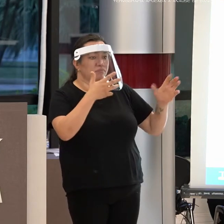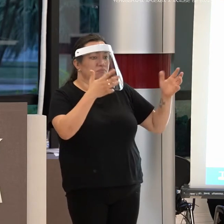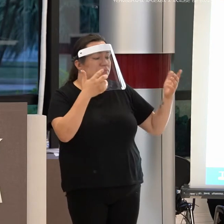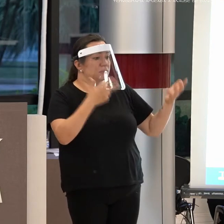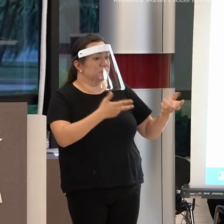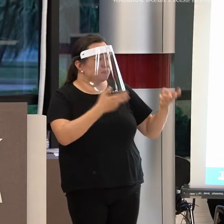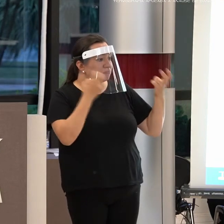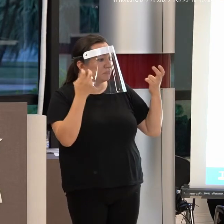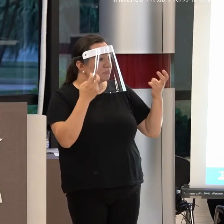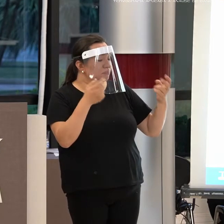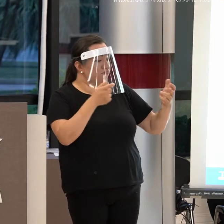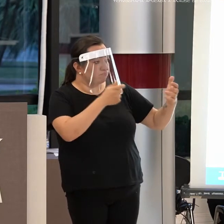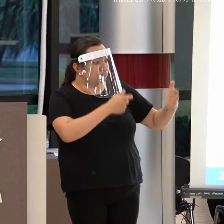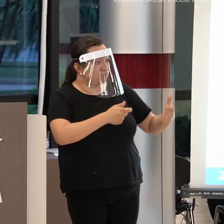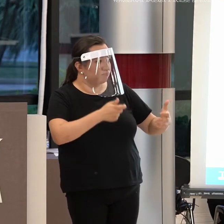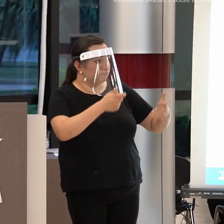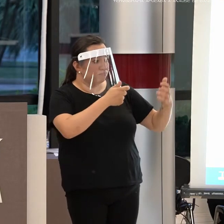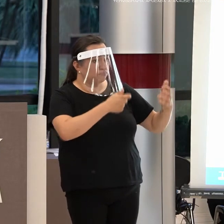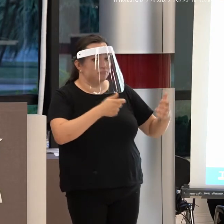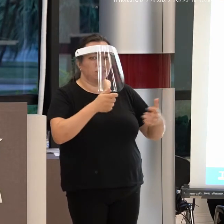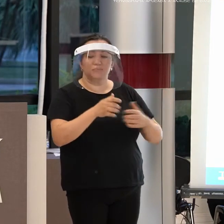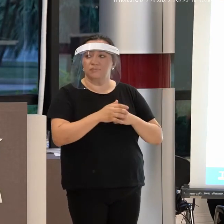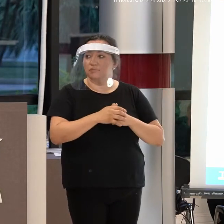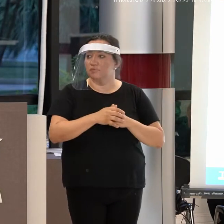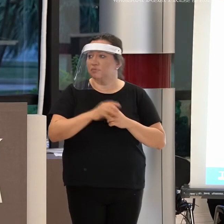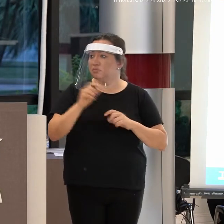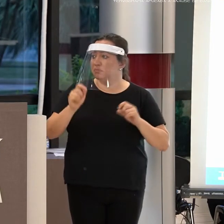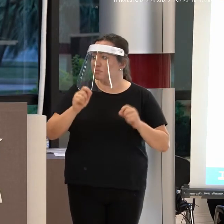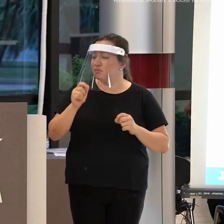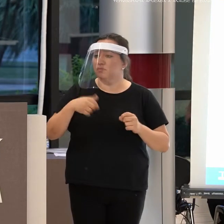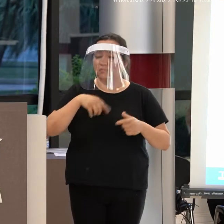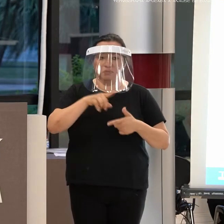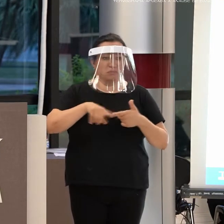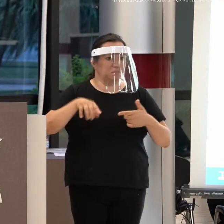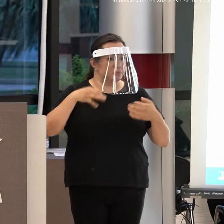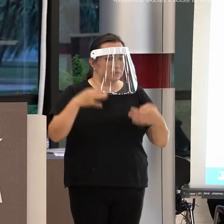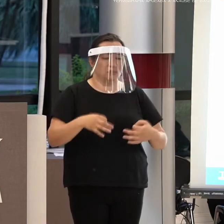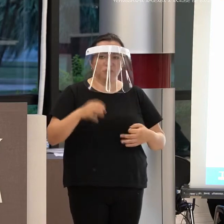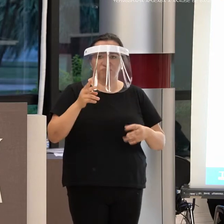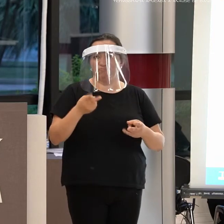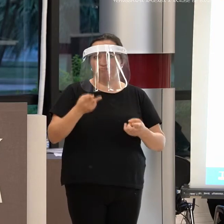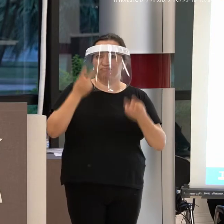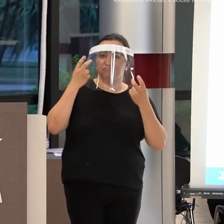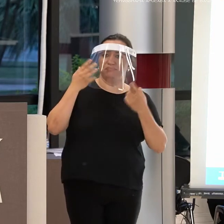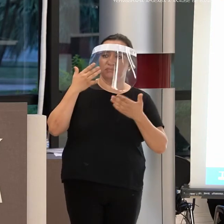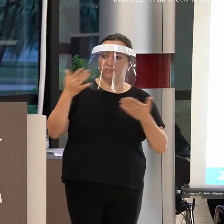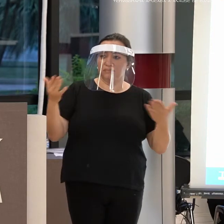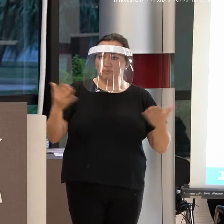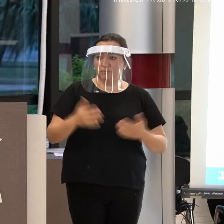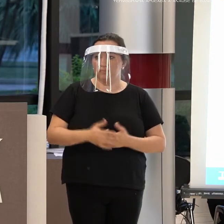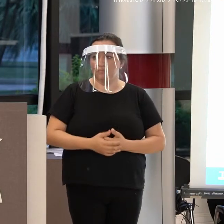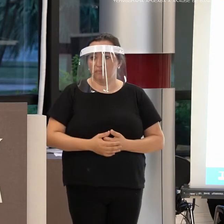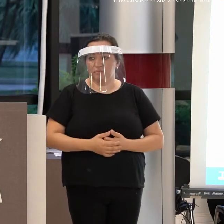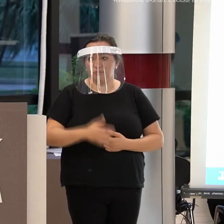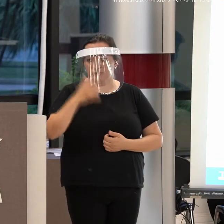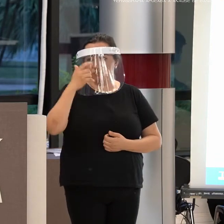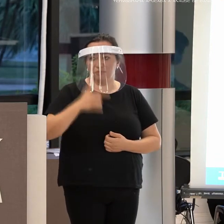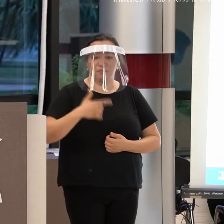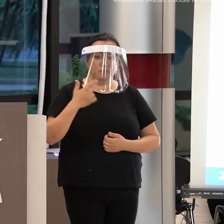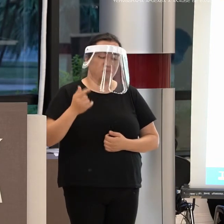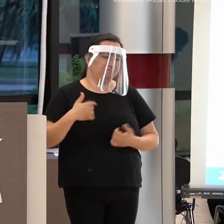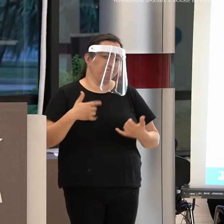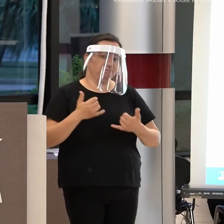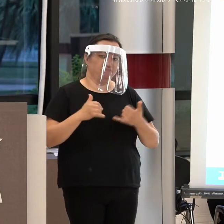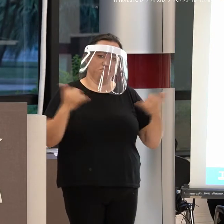com problema. Ele, que isso, professor? Eu falei, com certeza absoluta. Aí o cara achou que eu